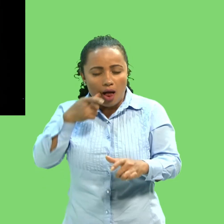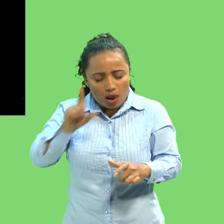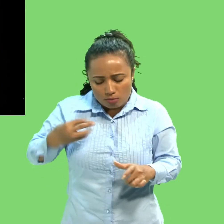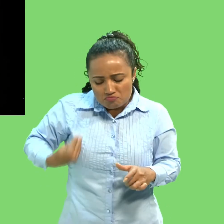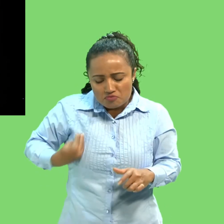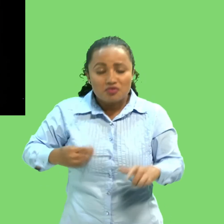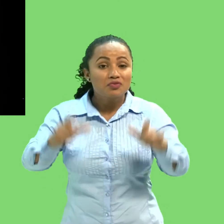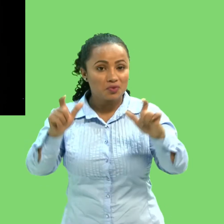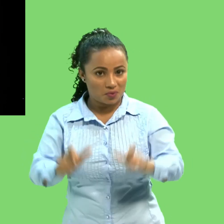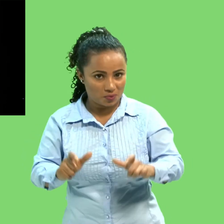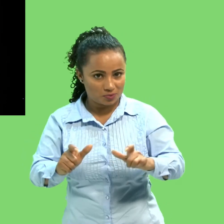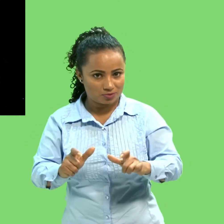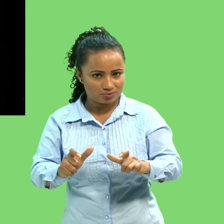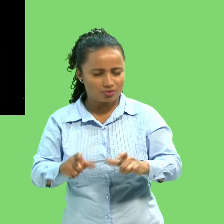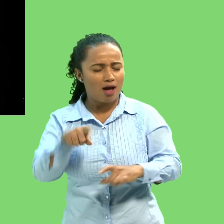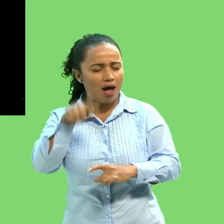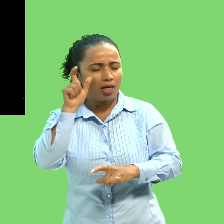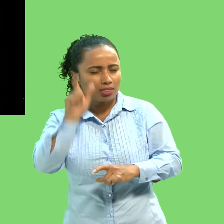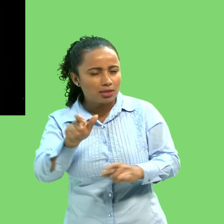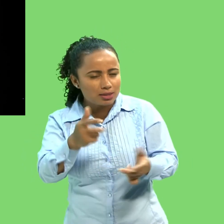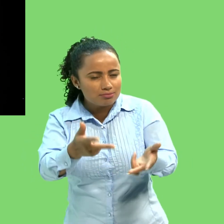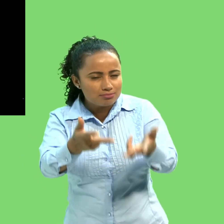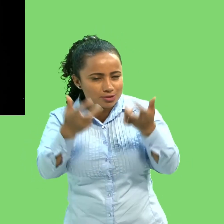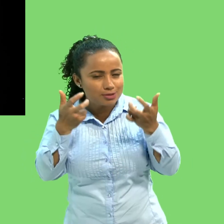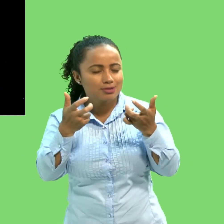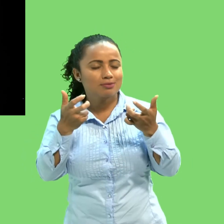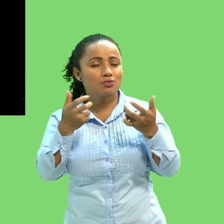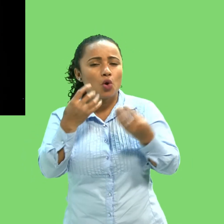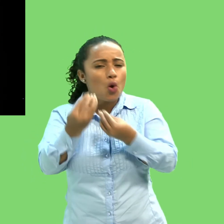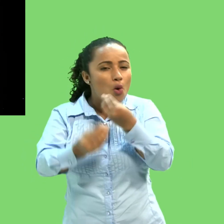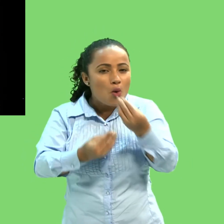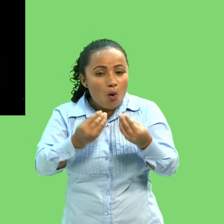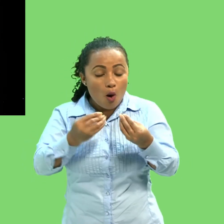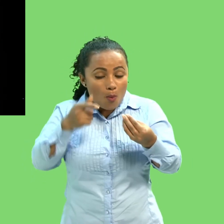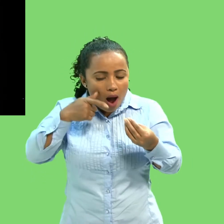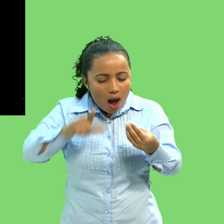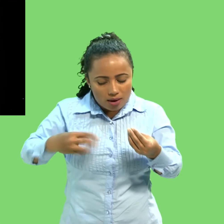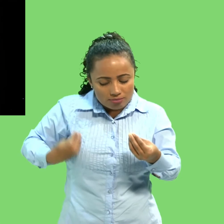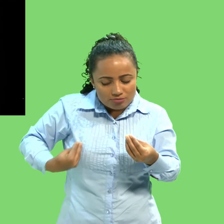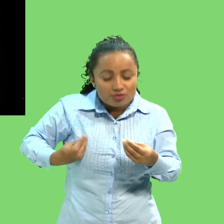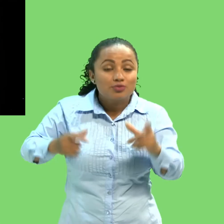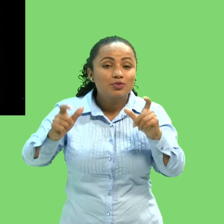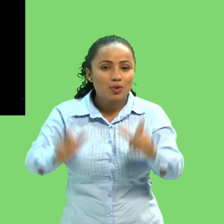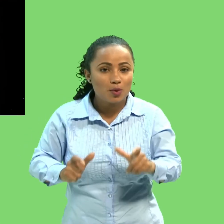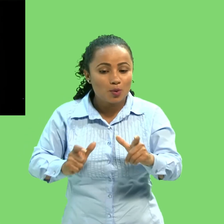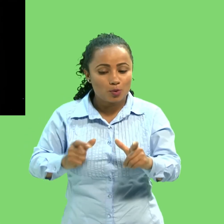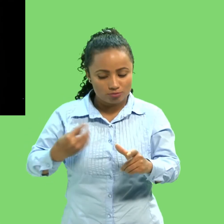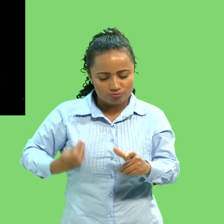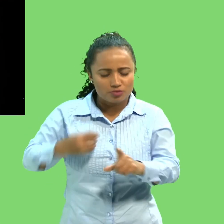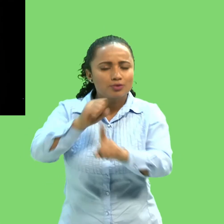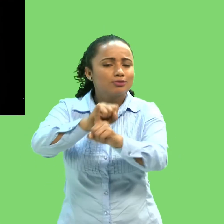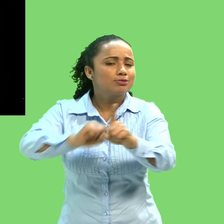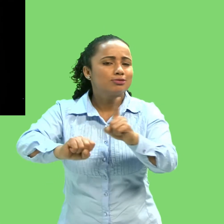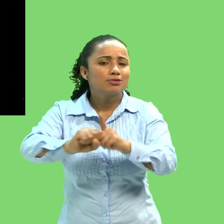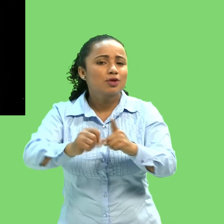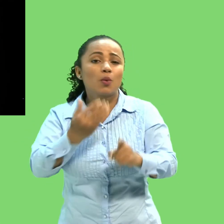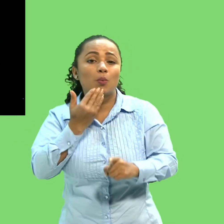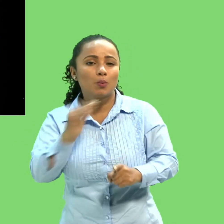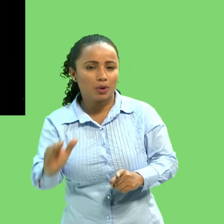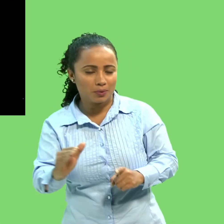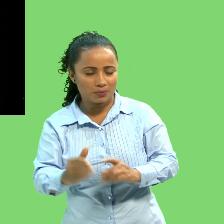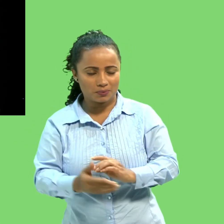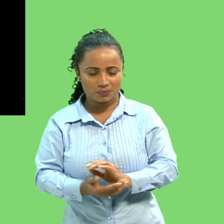que é a situação que vai envolver essa condição aí, social, né? Contexto social,